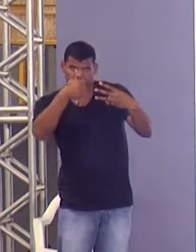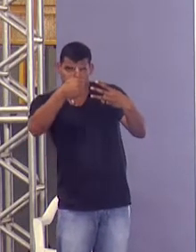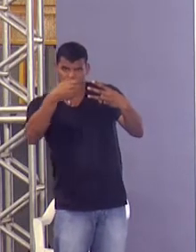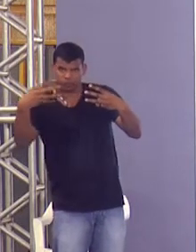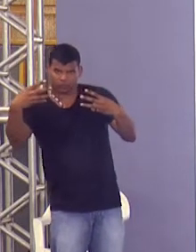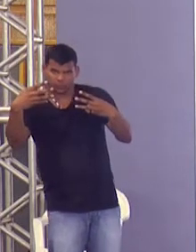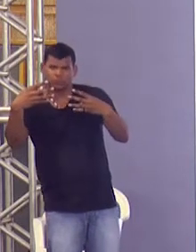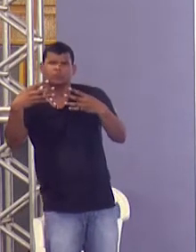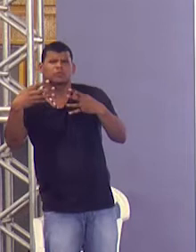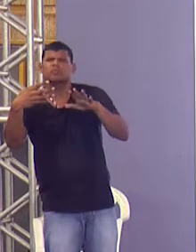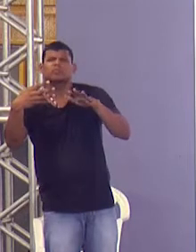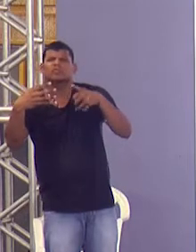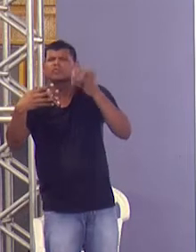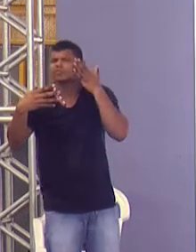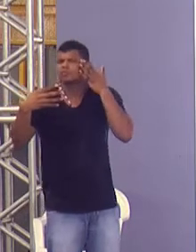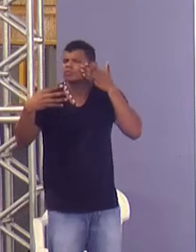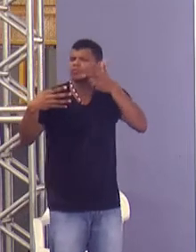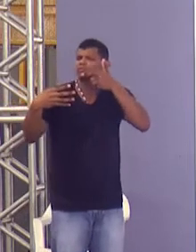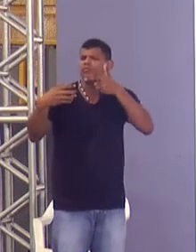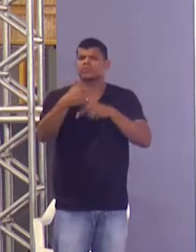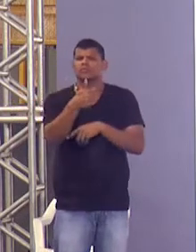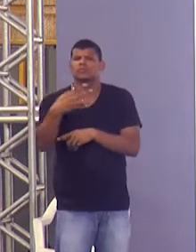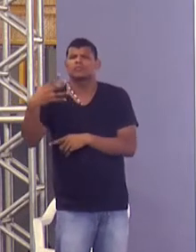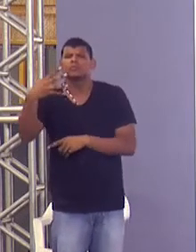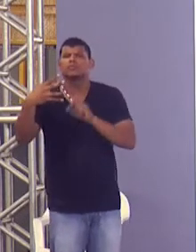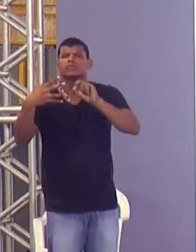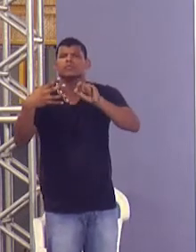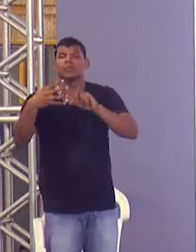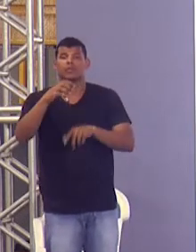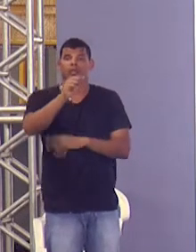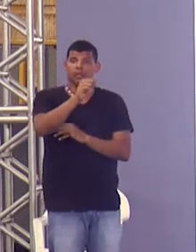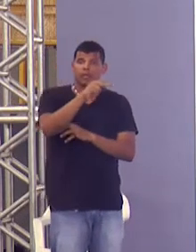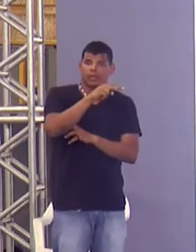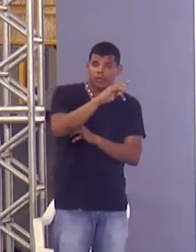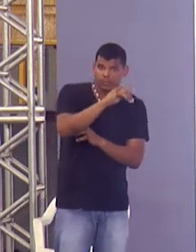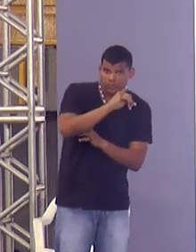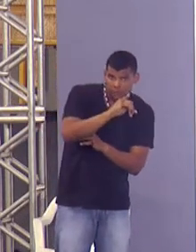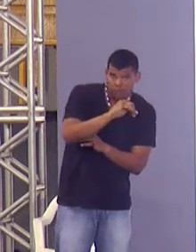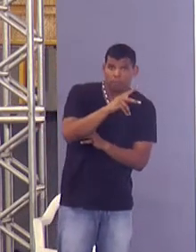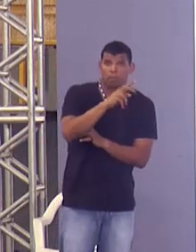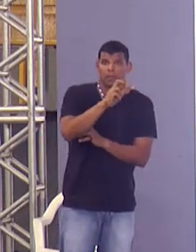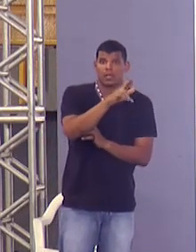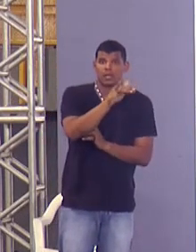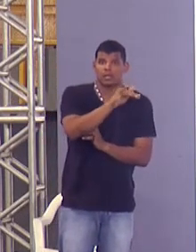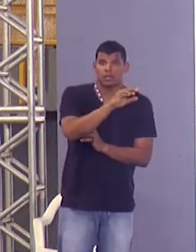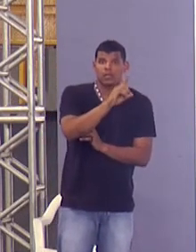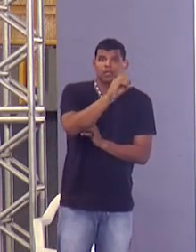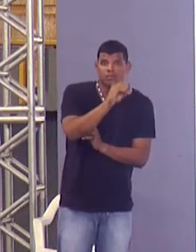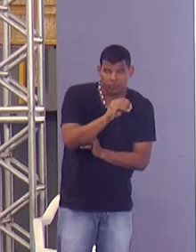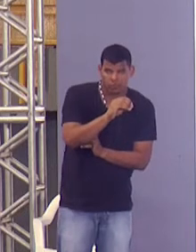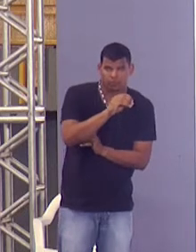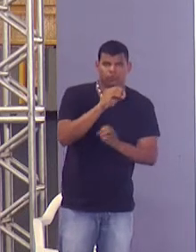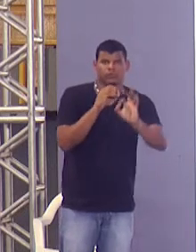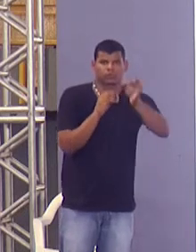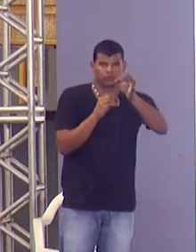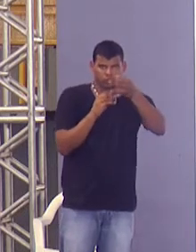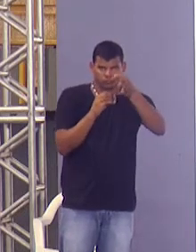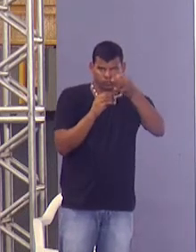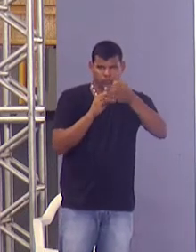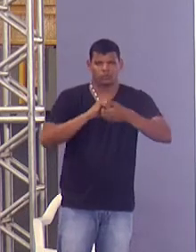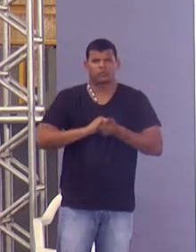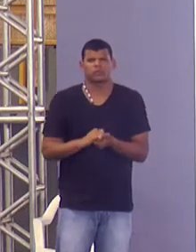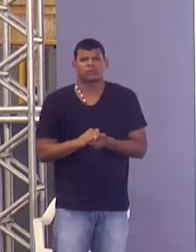antiperíodo. E o 9 que está aparecendo é o período. O 9 é o período, porque é ele que